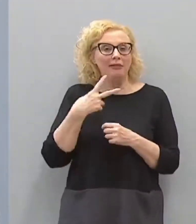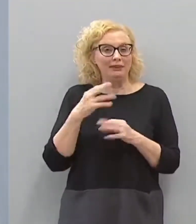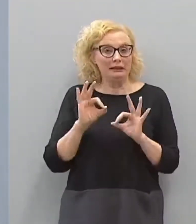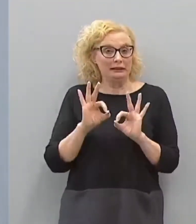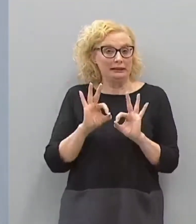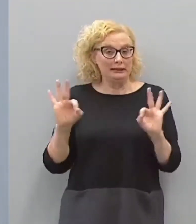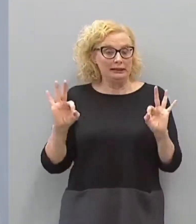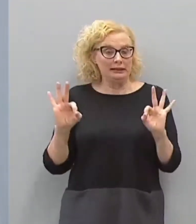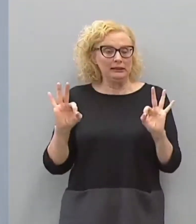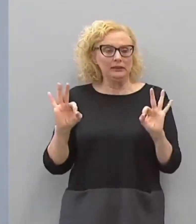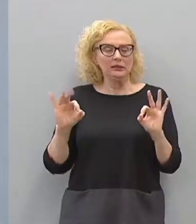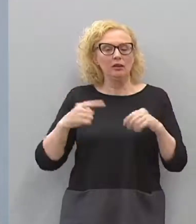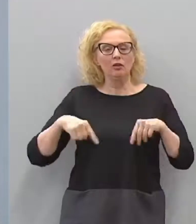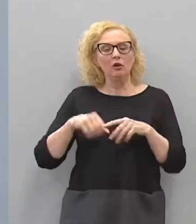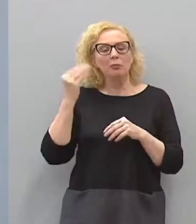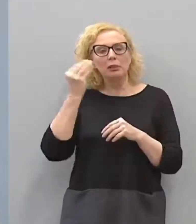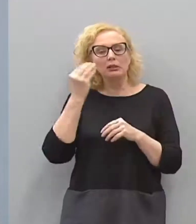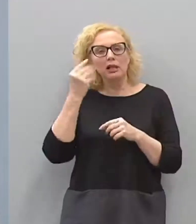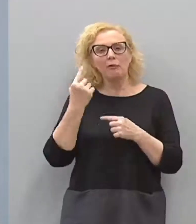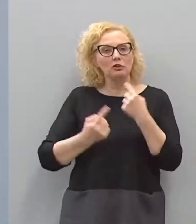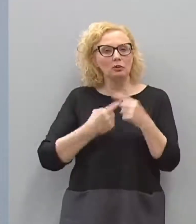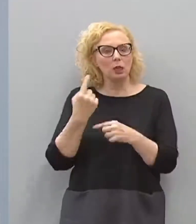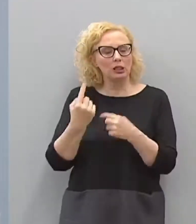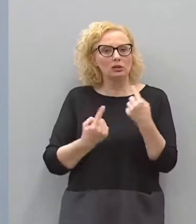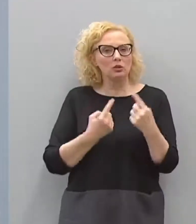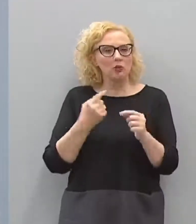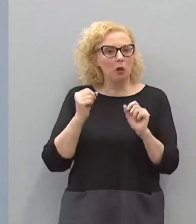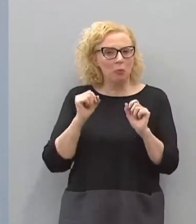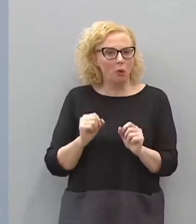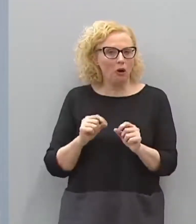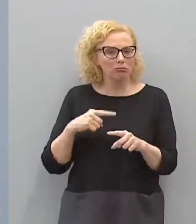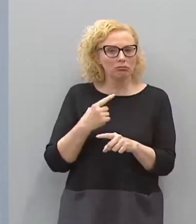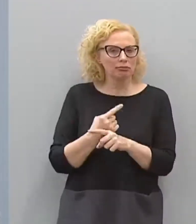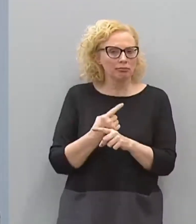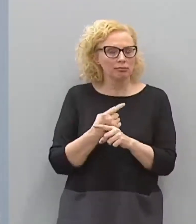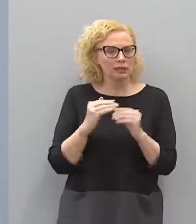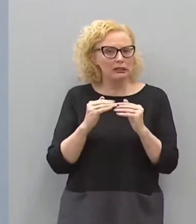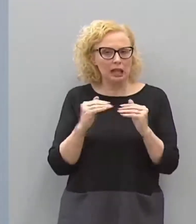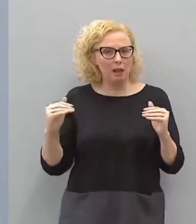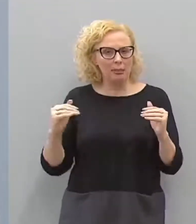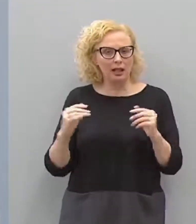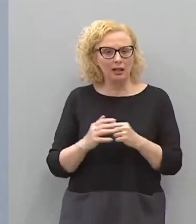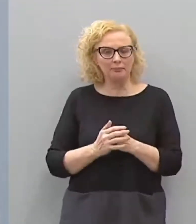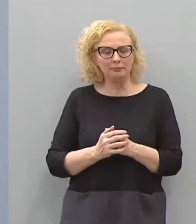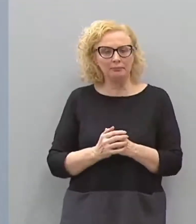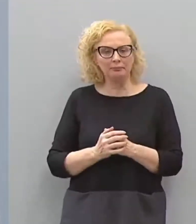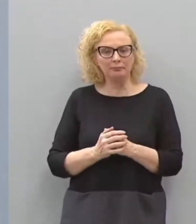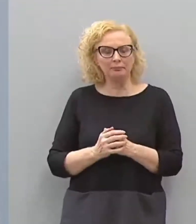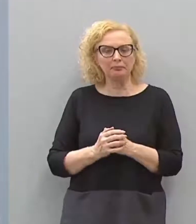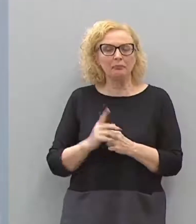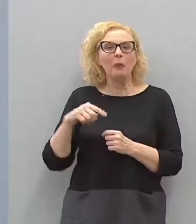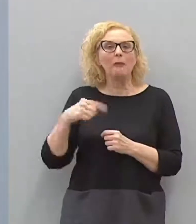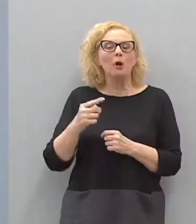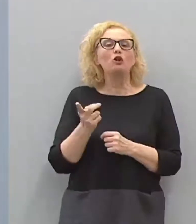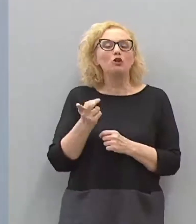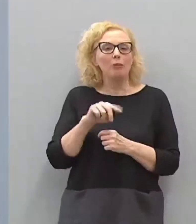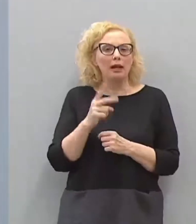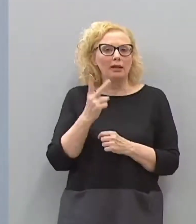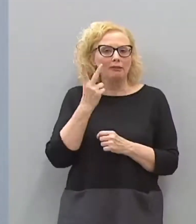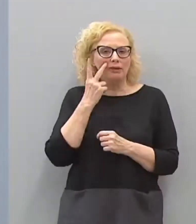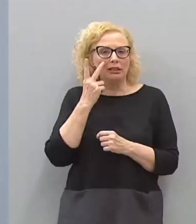riteniamo che la situazione rimanga rimanga stabile e quindi poi nella giornata di domani ci sarà